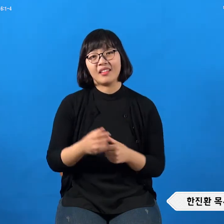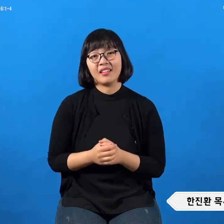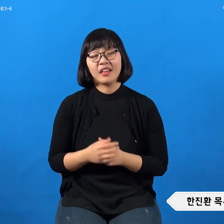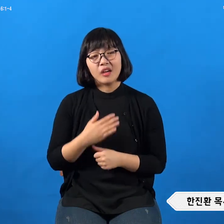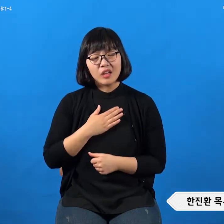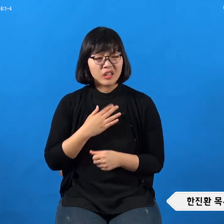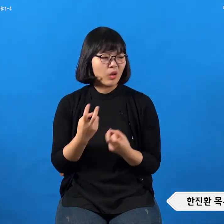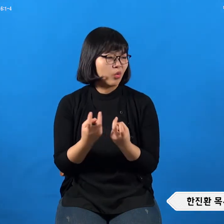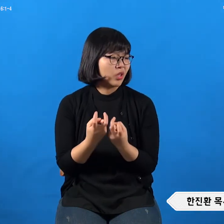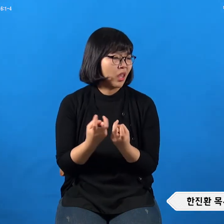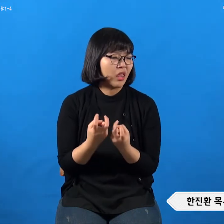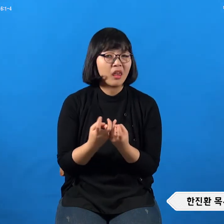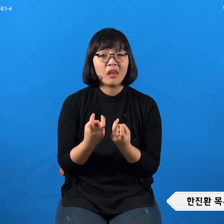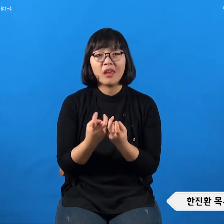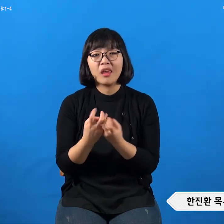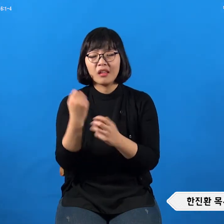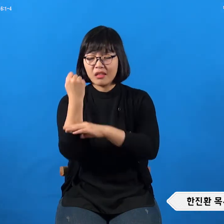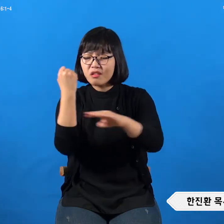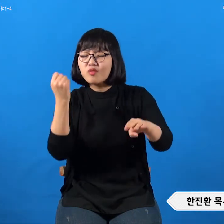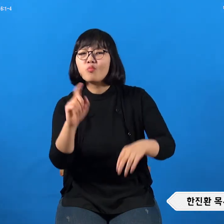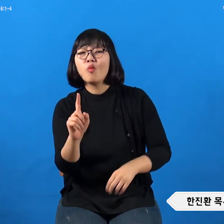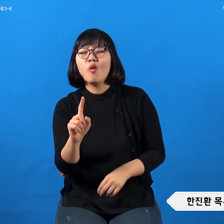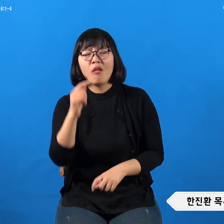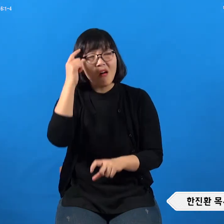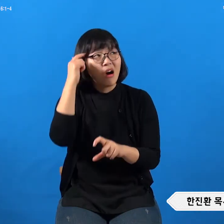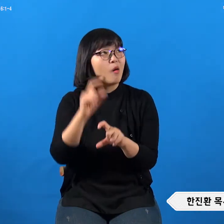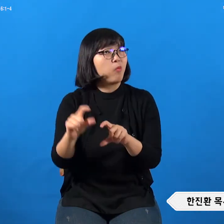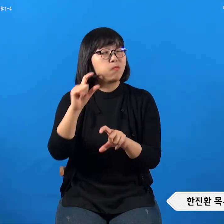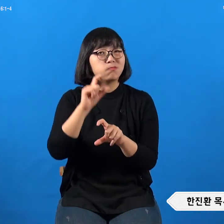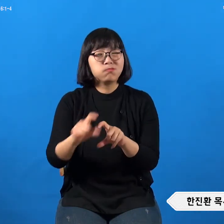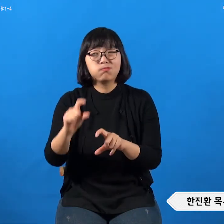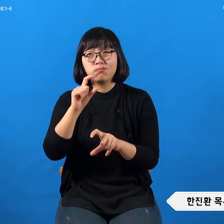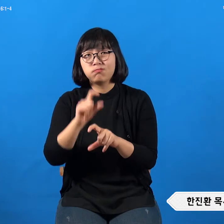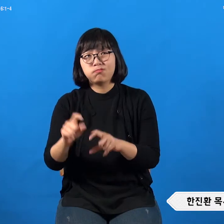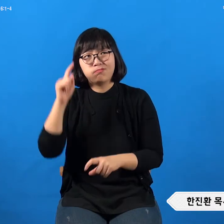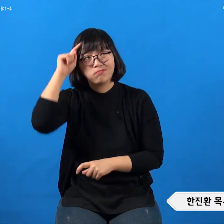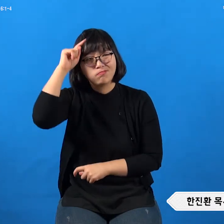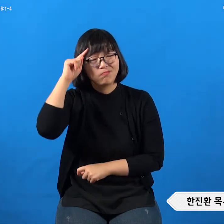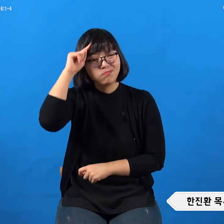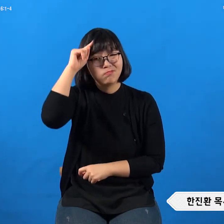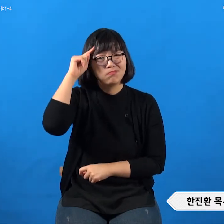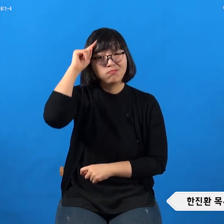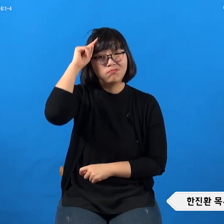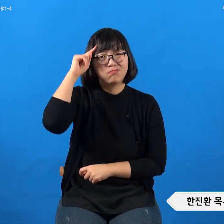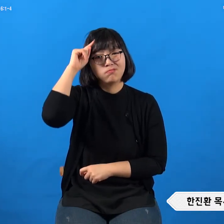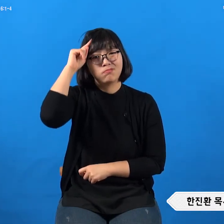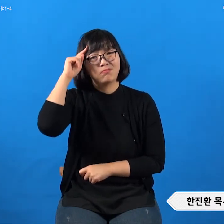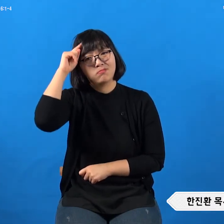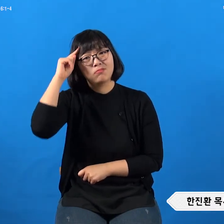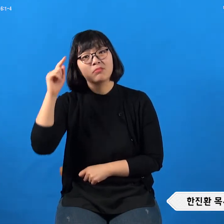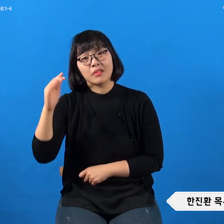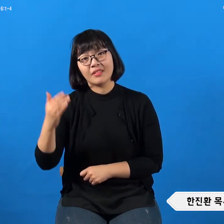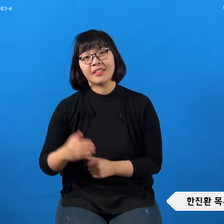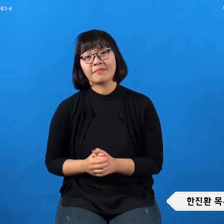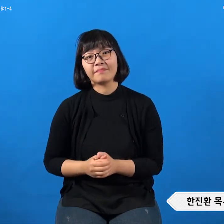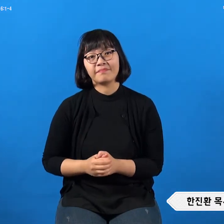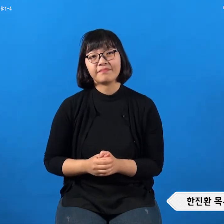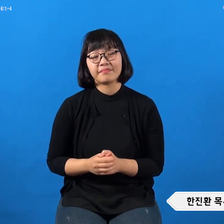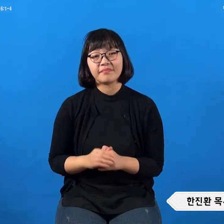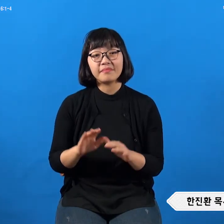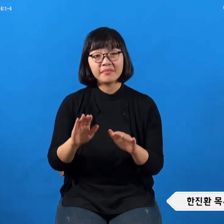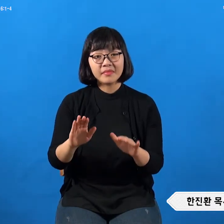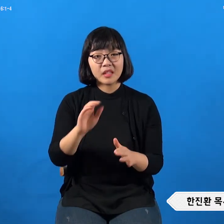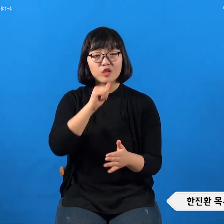해야 될까? 그래서 고민이 되고 그냥 머리가 복잡하고 머리가 터질 것 같습니다.